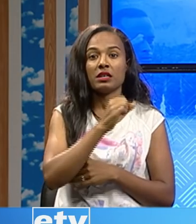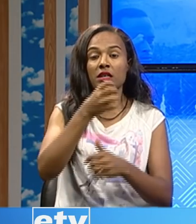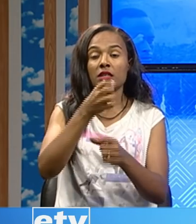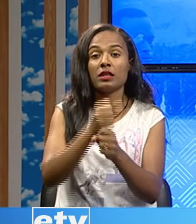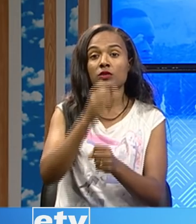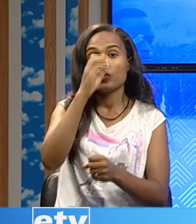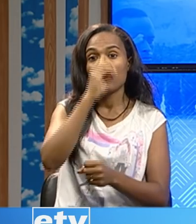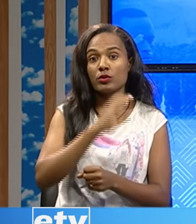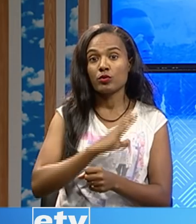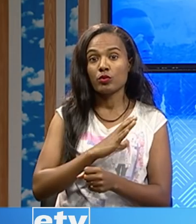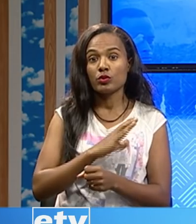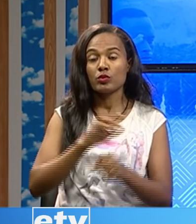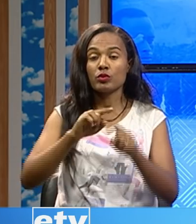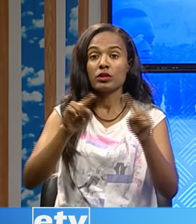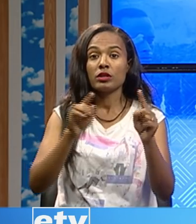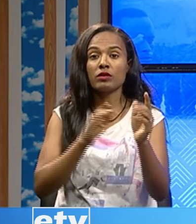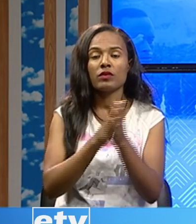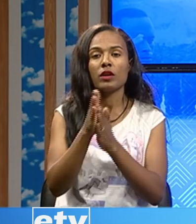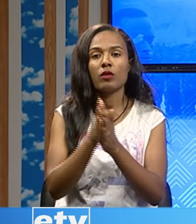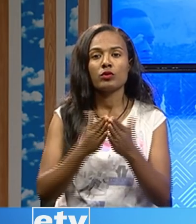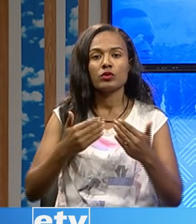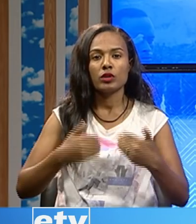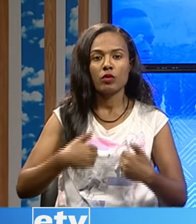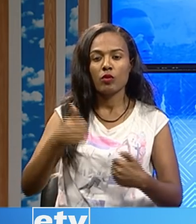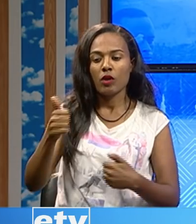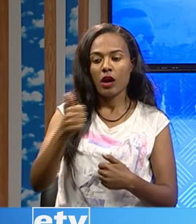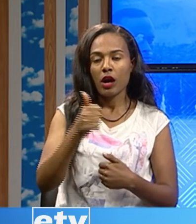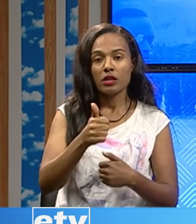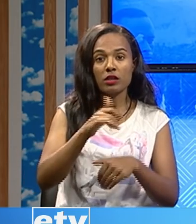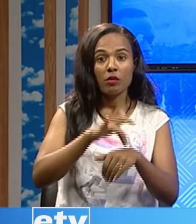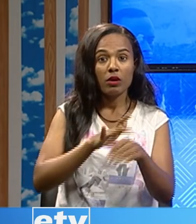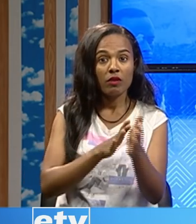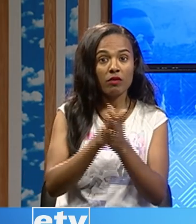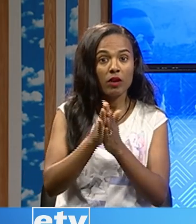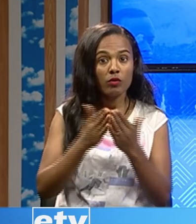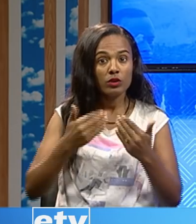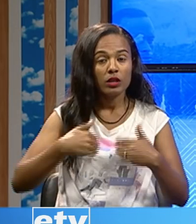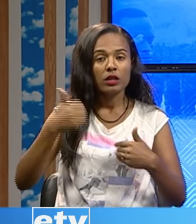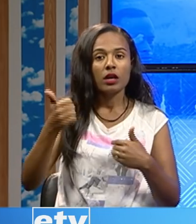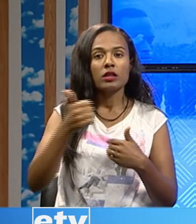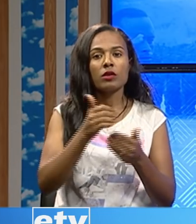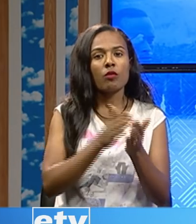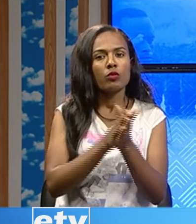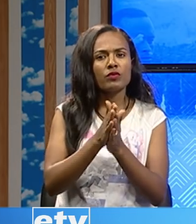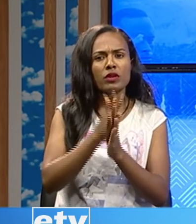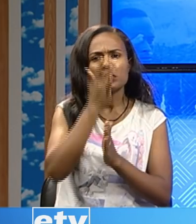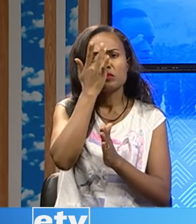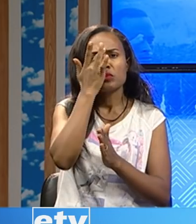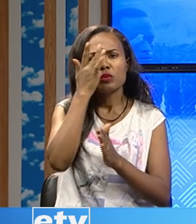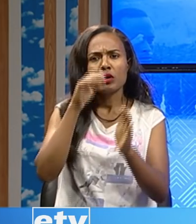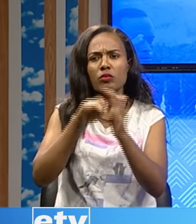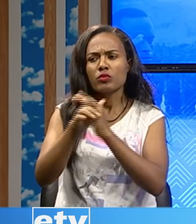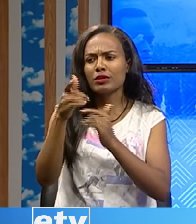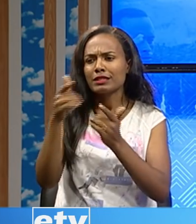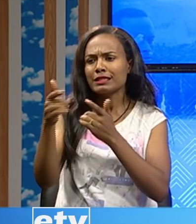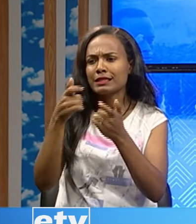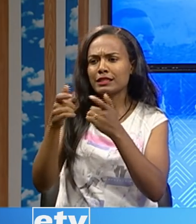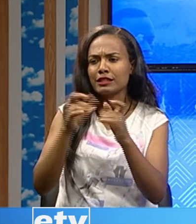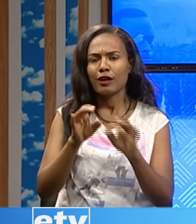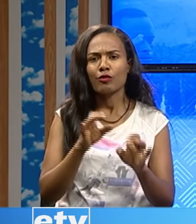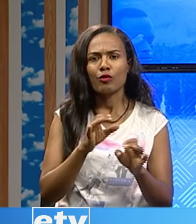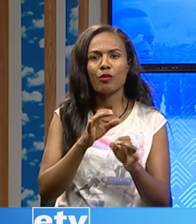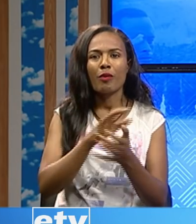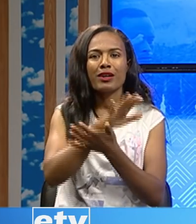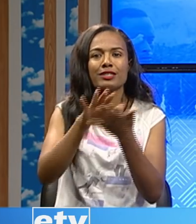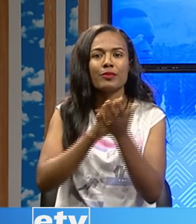ታይዘዋል ሰዎቹ ግን ፍላጎቶች አሉ። አዲስ አበባ ዙሪያ ፍላጎት አለ። አዲስ አበባ ውስጥ ፍላጎት አለ። ዝም ብሎ ጠሽ ጠሽ አድርጎ ቀደርሷል ወያኔ ነው ማሸበር